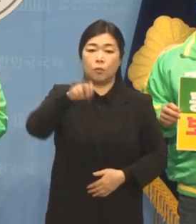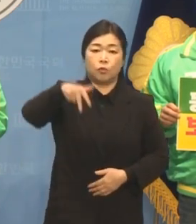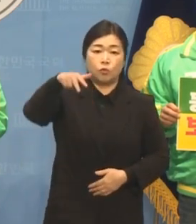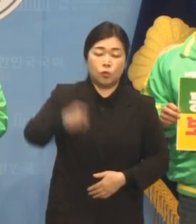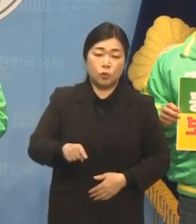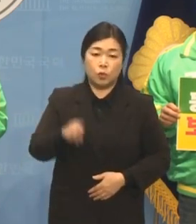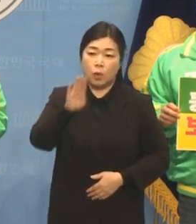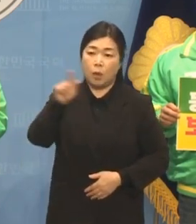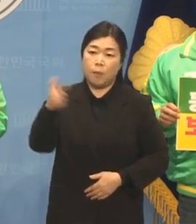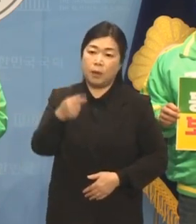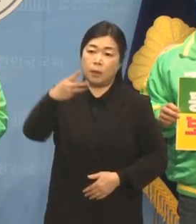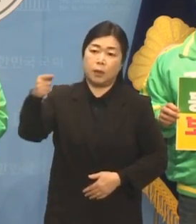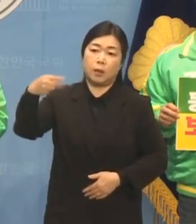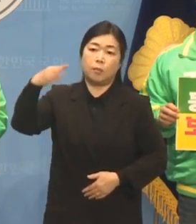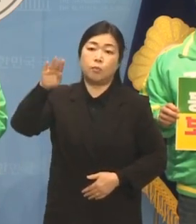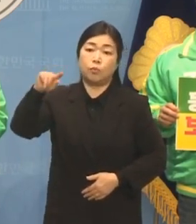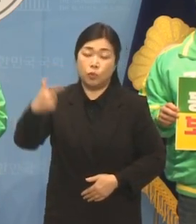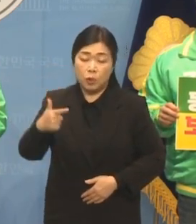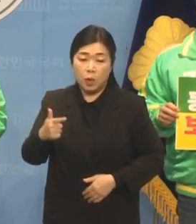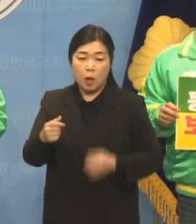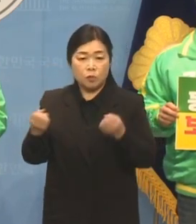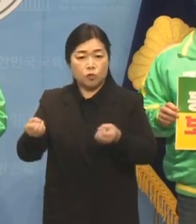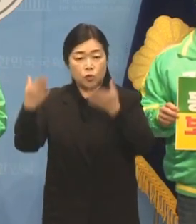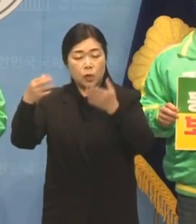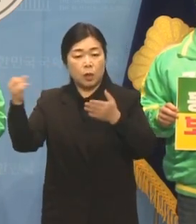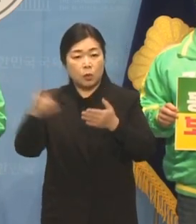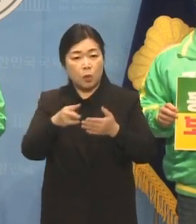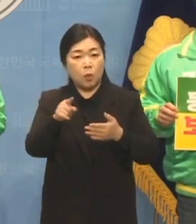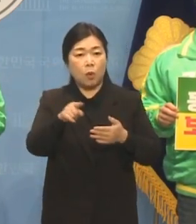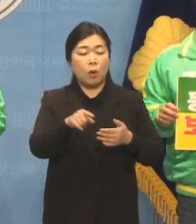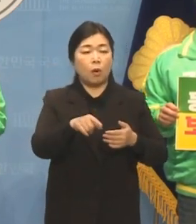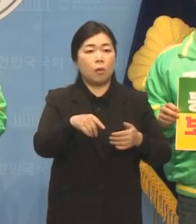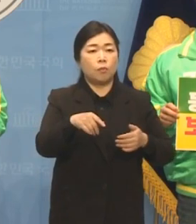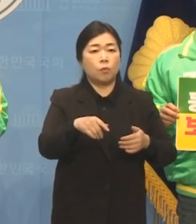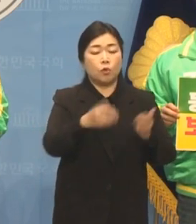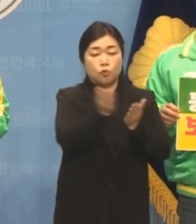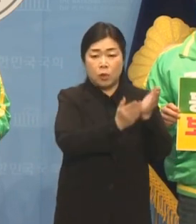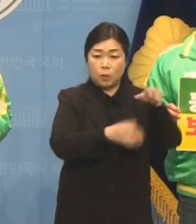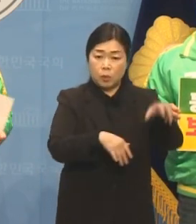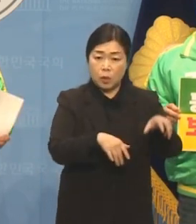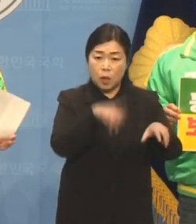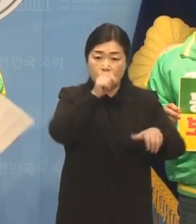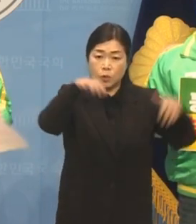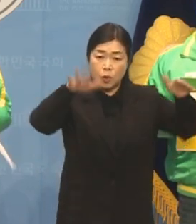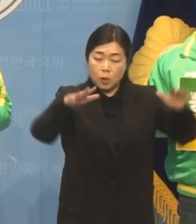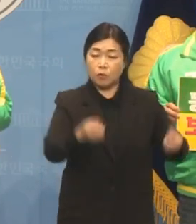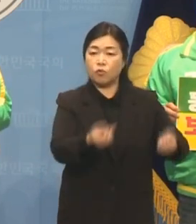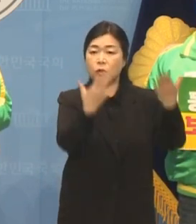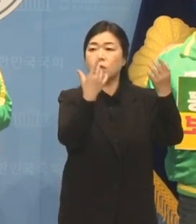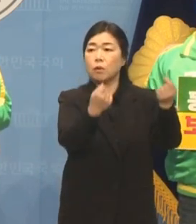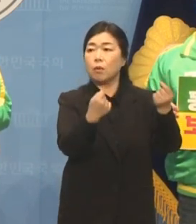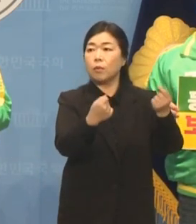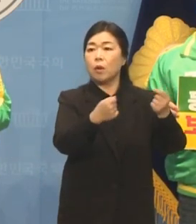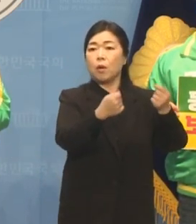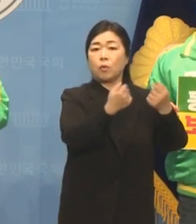서천의 철새 축제처럼 동물을 학대하지 않고 함께 공존하는 축제를 충분히 만들 수